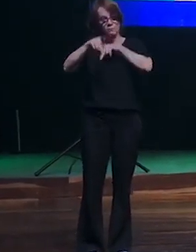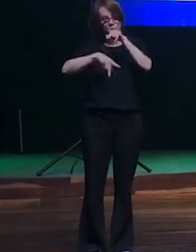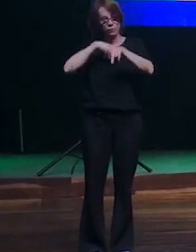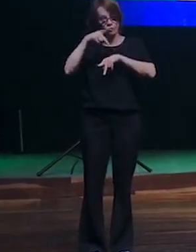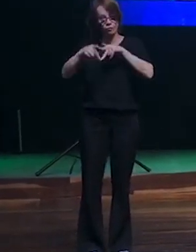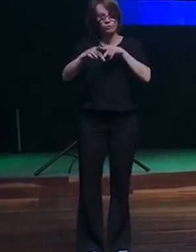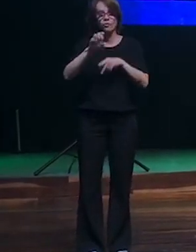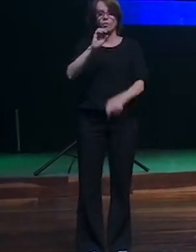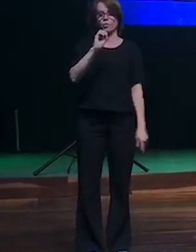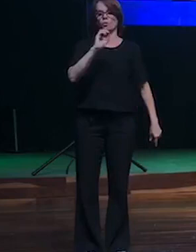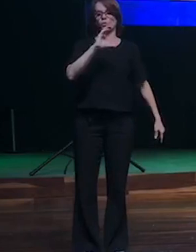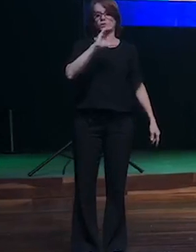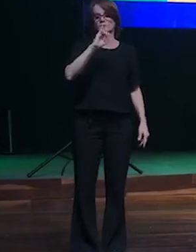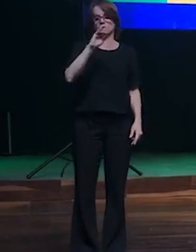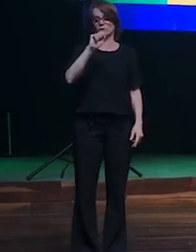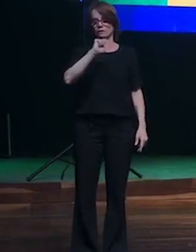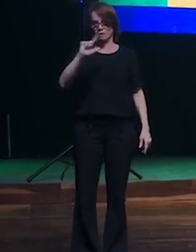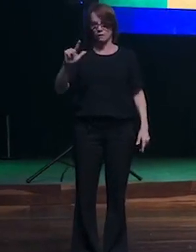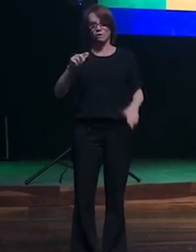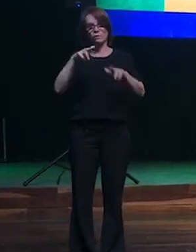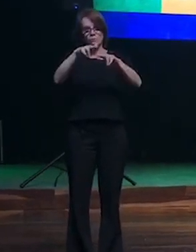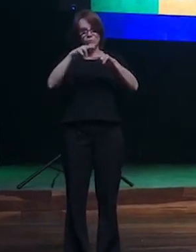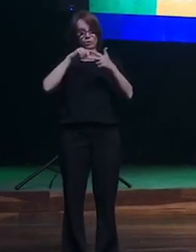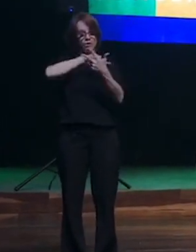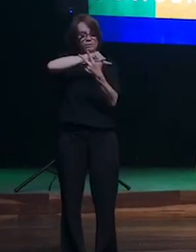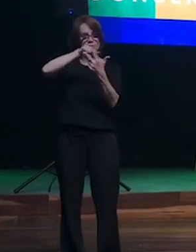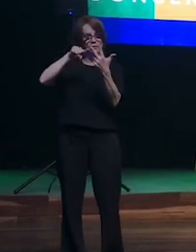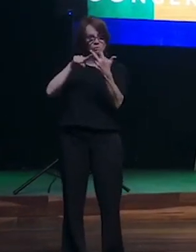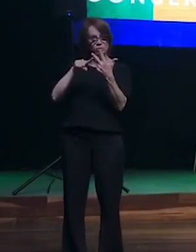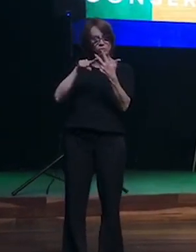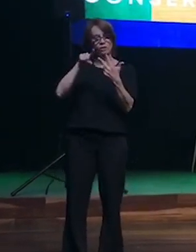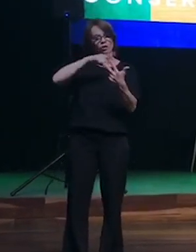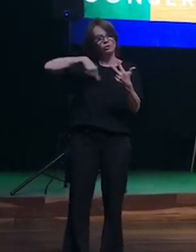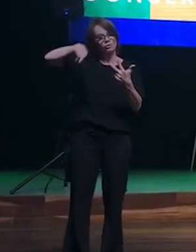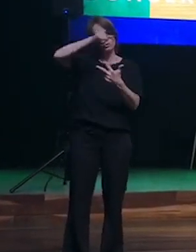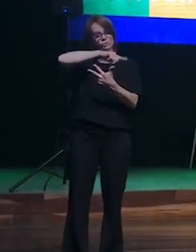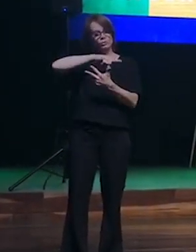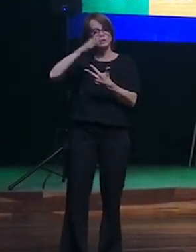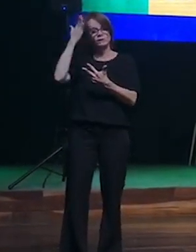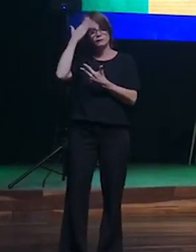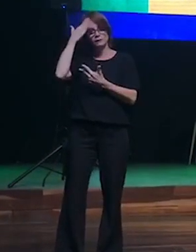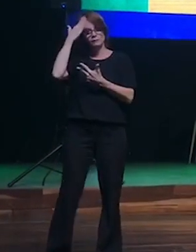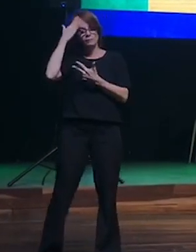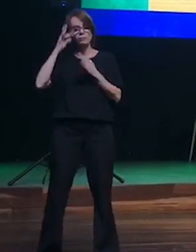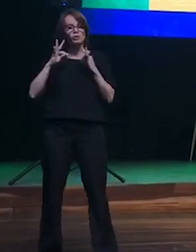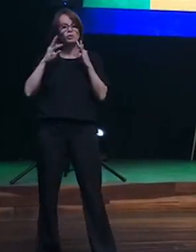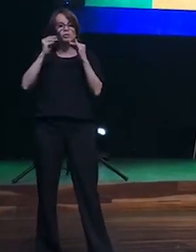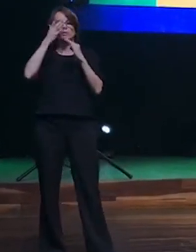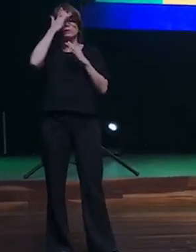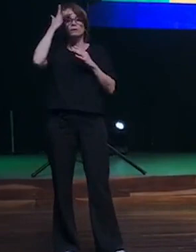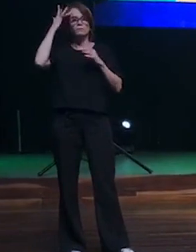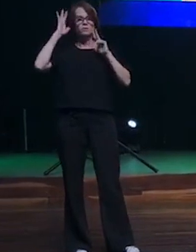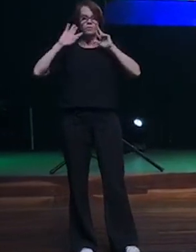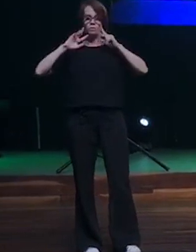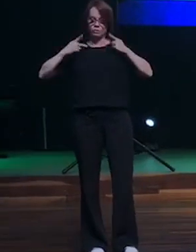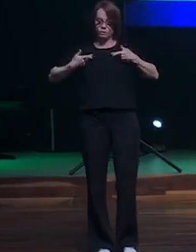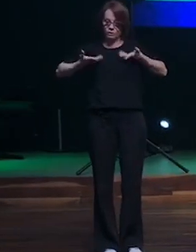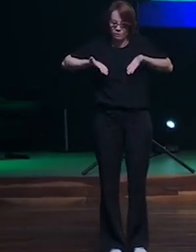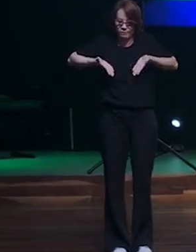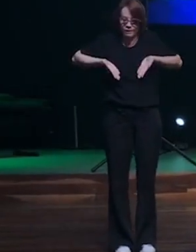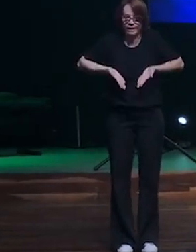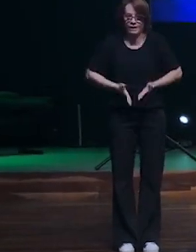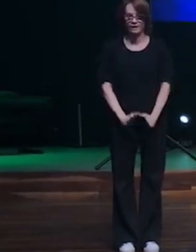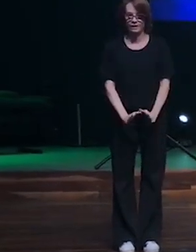nós acreditamos que todo ser humano, ao nascer, ele é dotado de